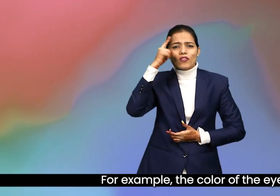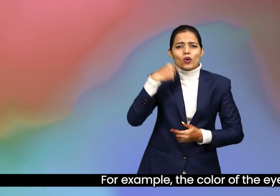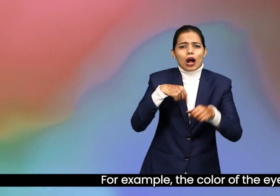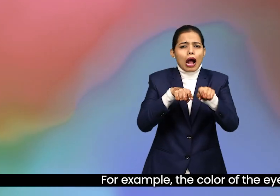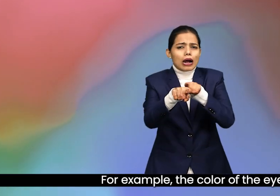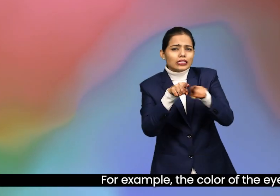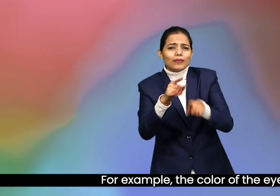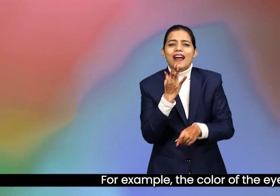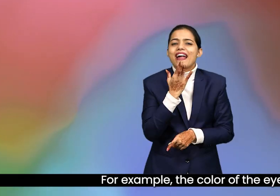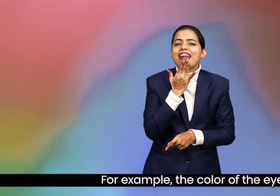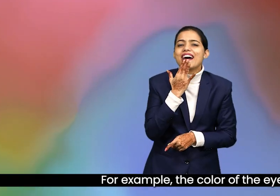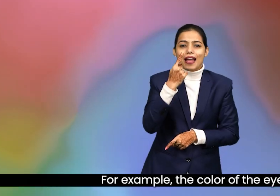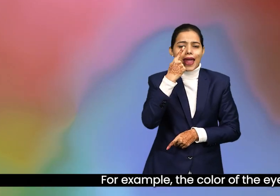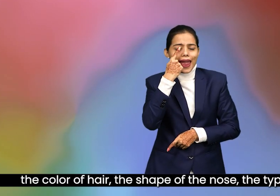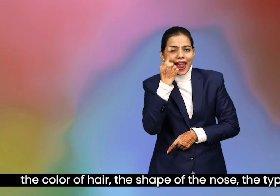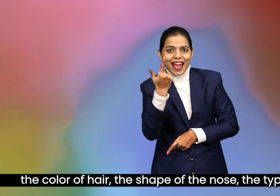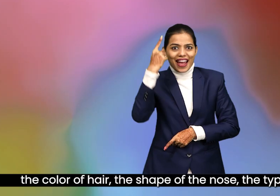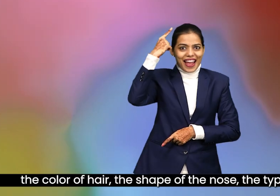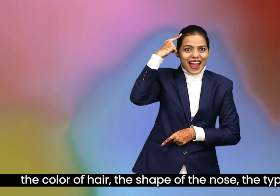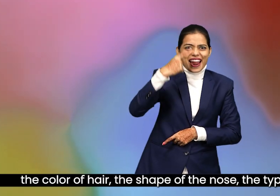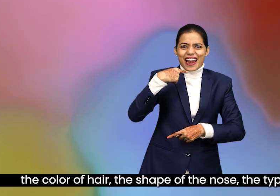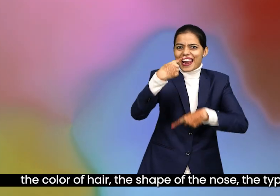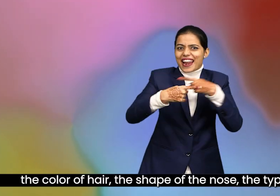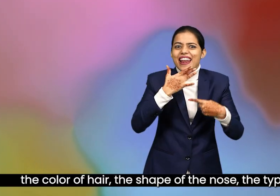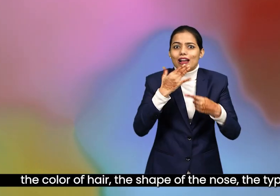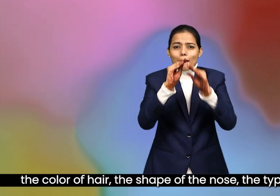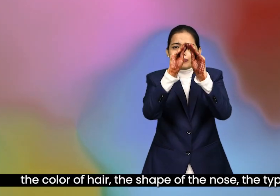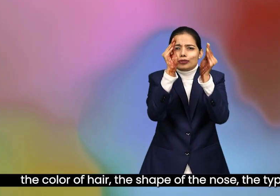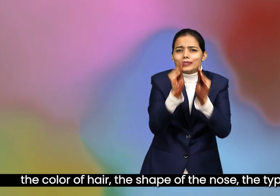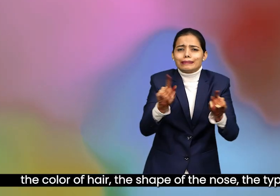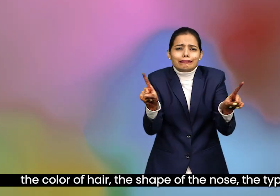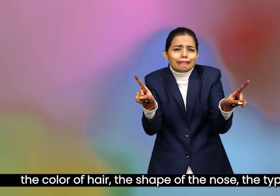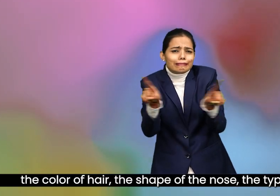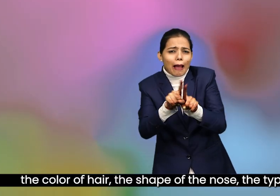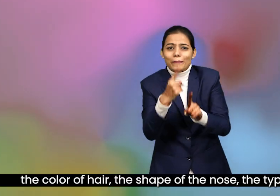உதாரணமாக, கண்ணின் நிறம், முடியின் நிறம், மூக்கின் வடிவம், காது மடலின் வகை